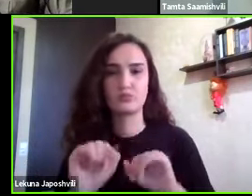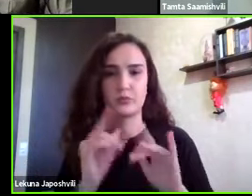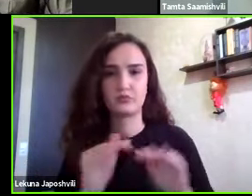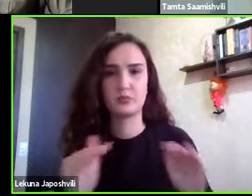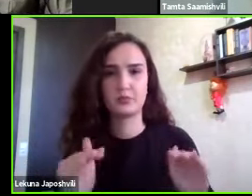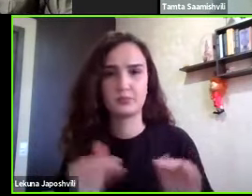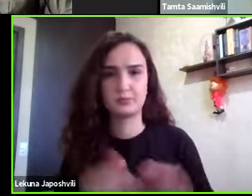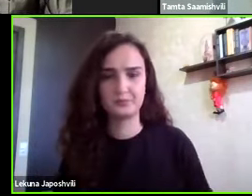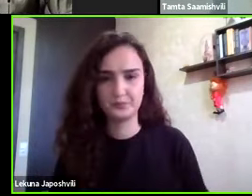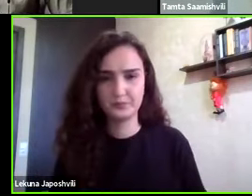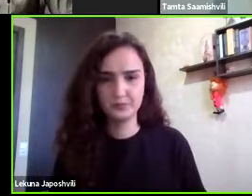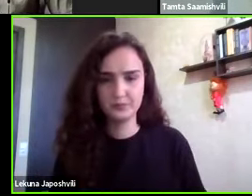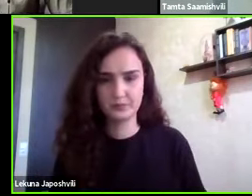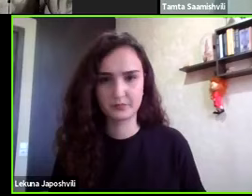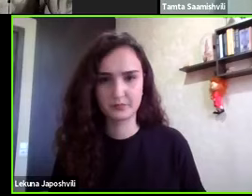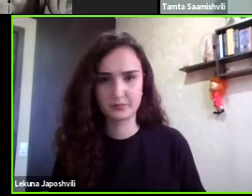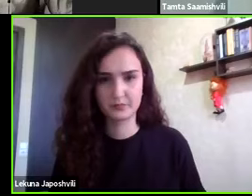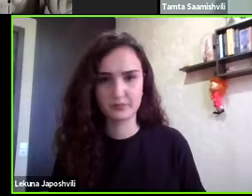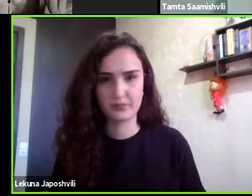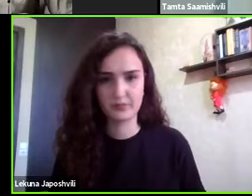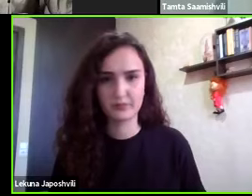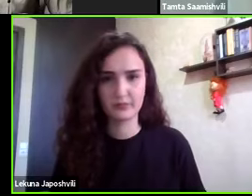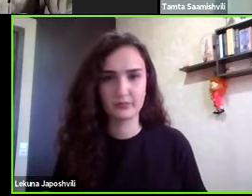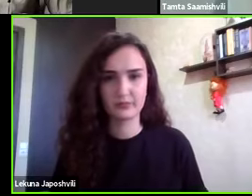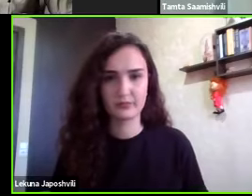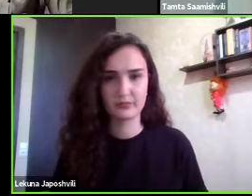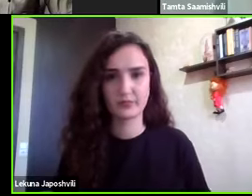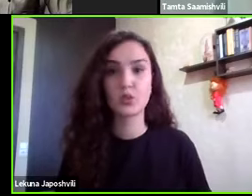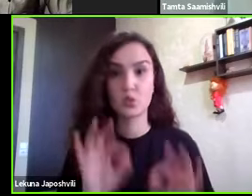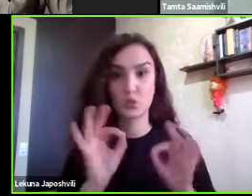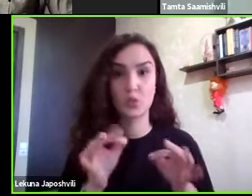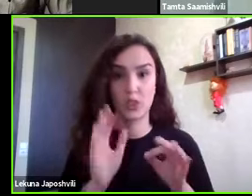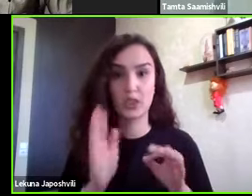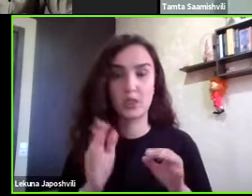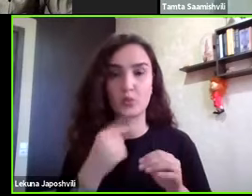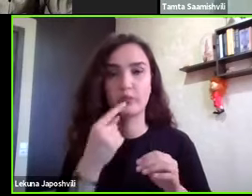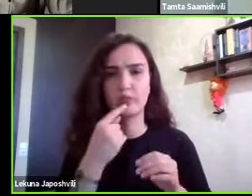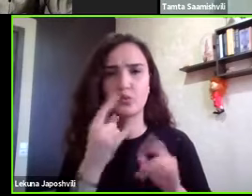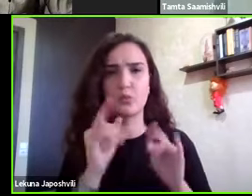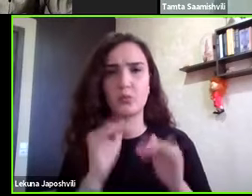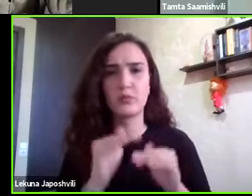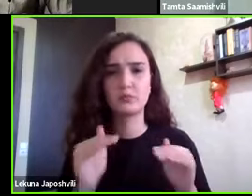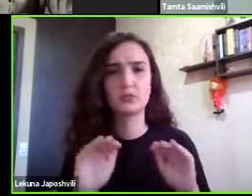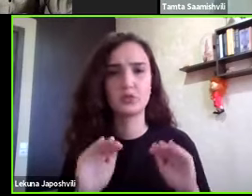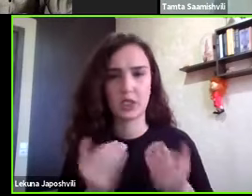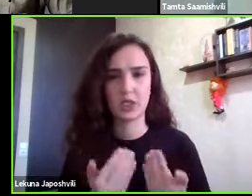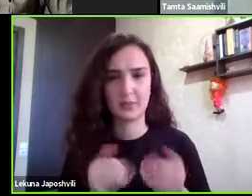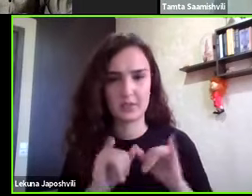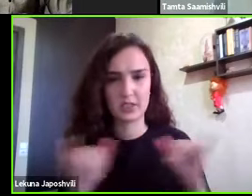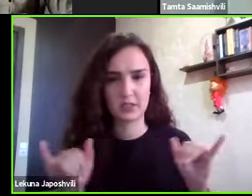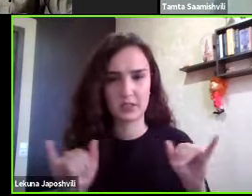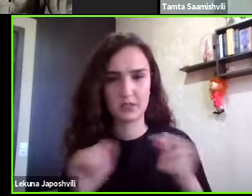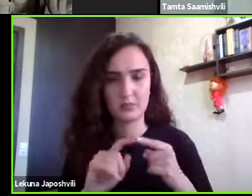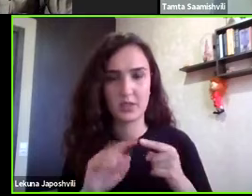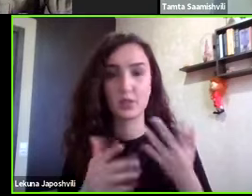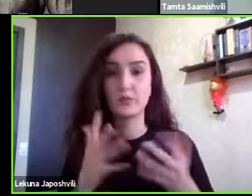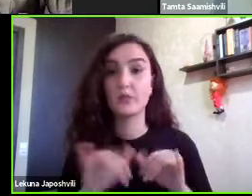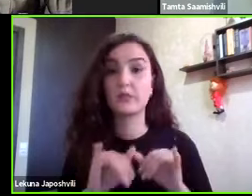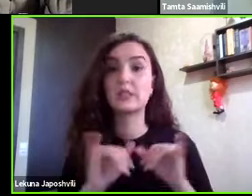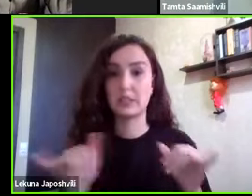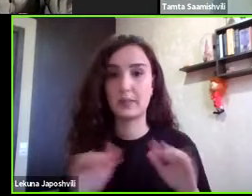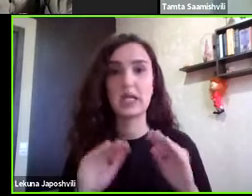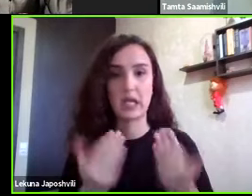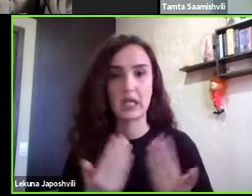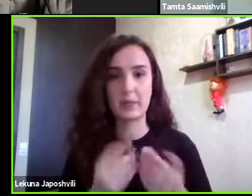ანუ სწორი იქნება თუ ვიტყვით, რომ ბავშვებში, ესე იგი, უფრო ნაკლებად ვრცელდება და თუ ვრცელდება,